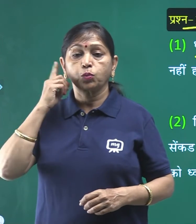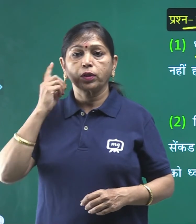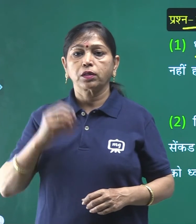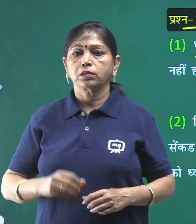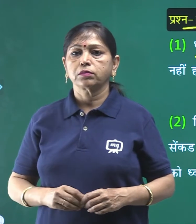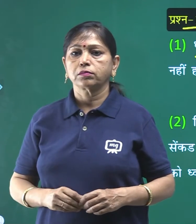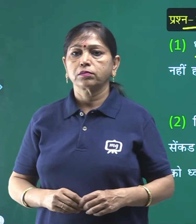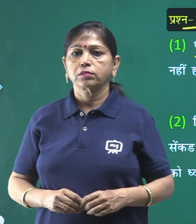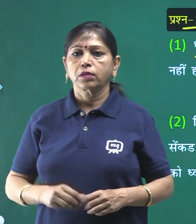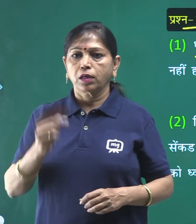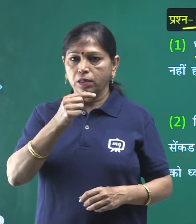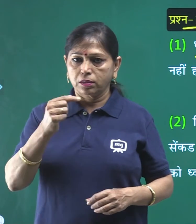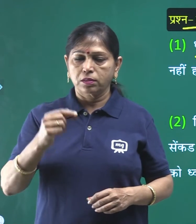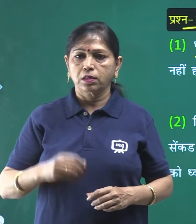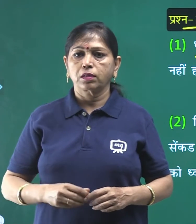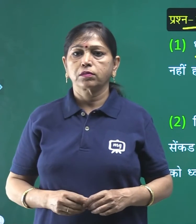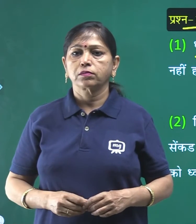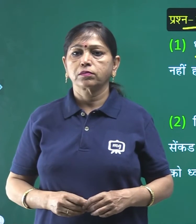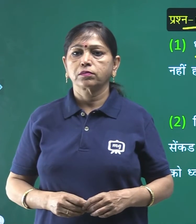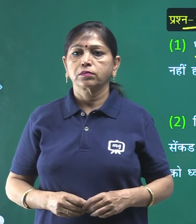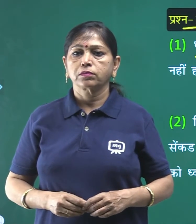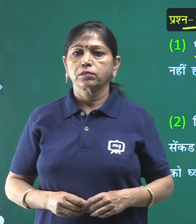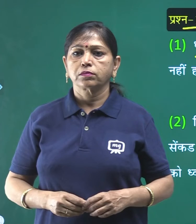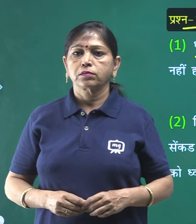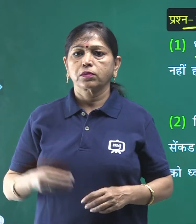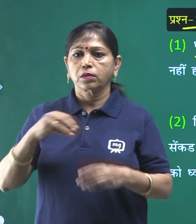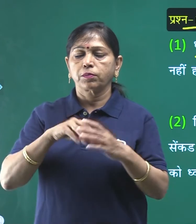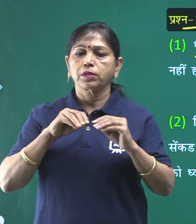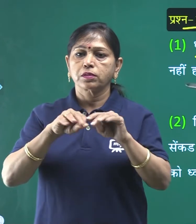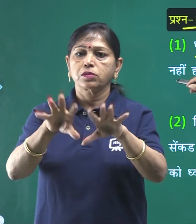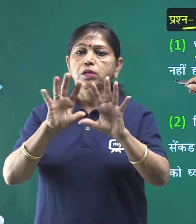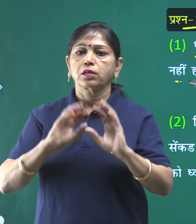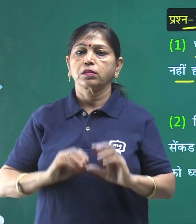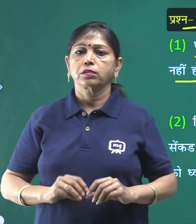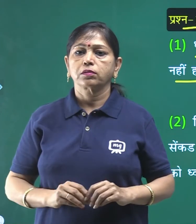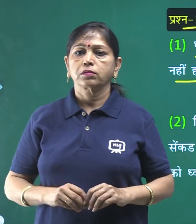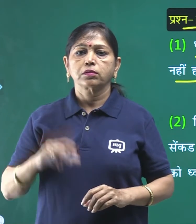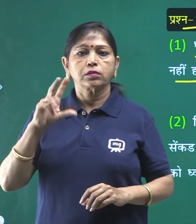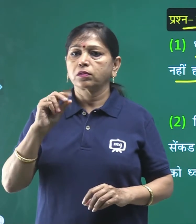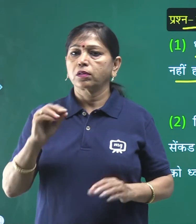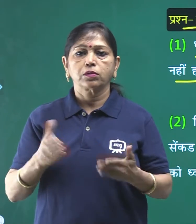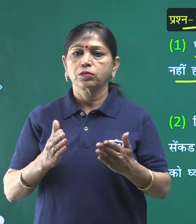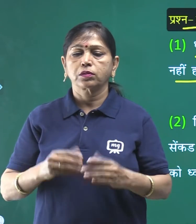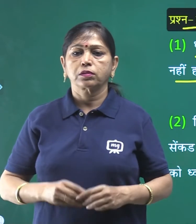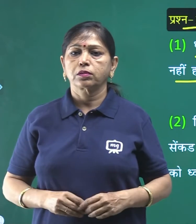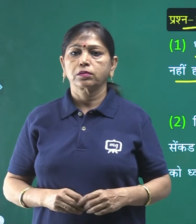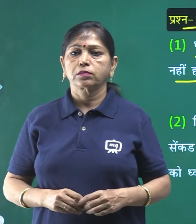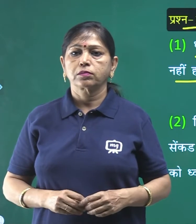ध्वनि रिक्त स्थान में संचारित नहीं हो सकती।